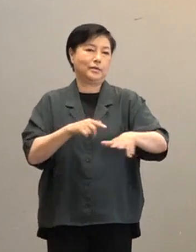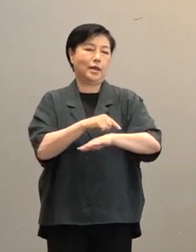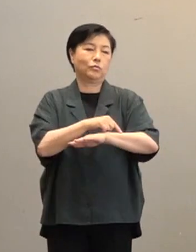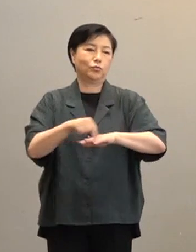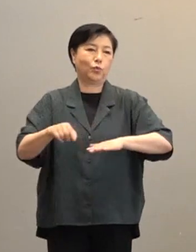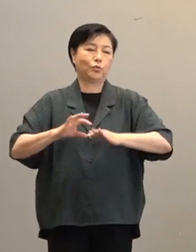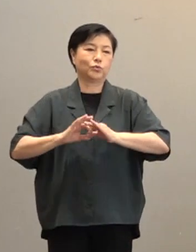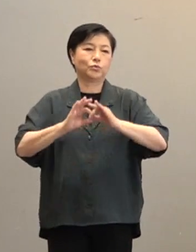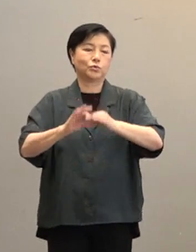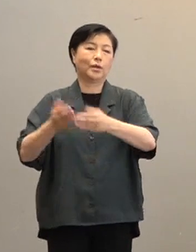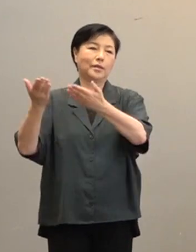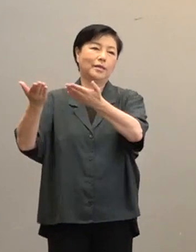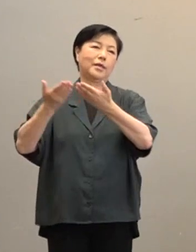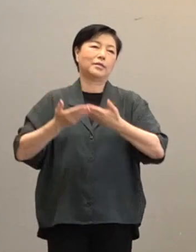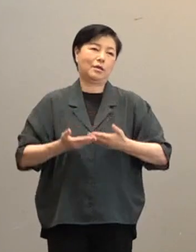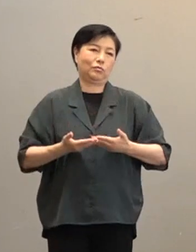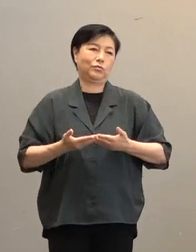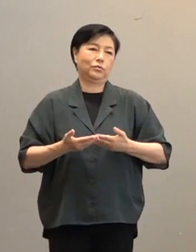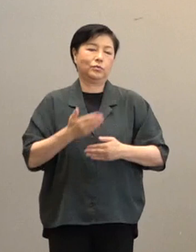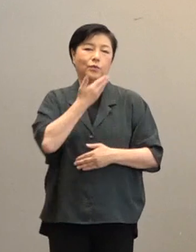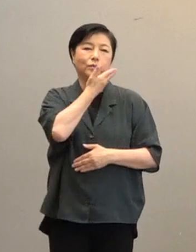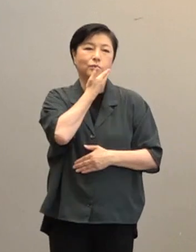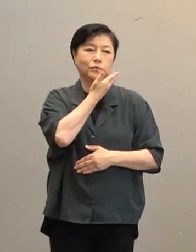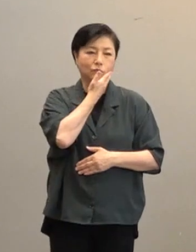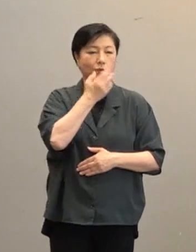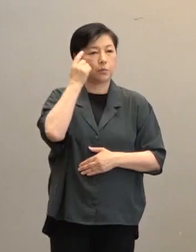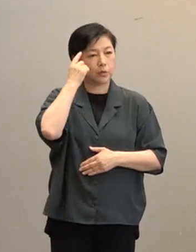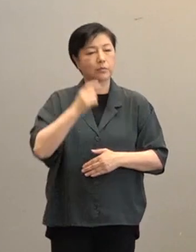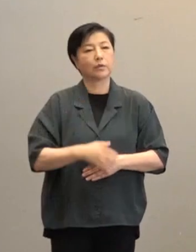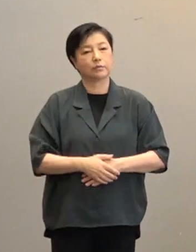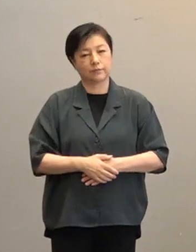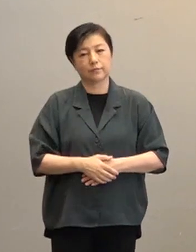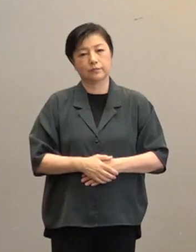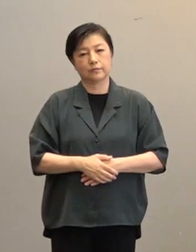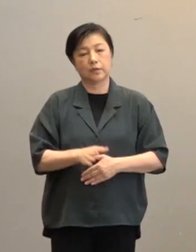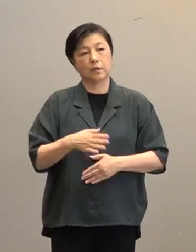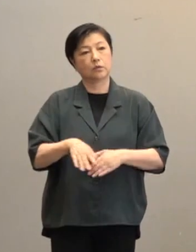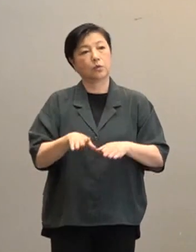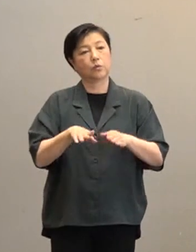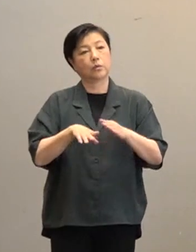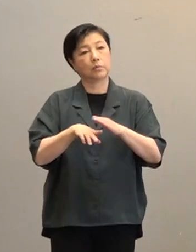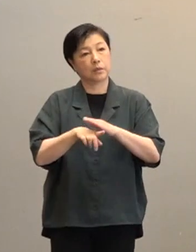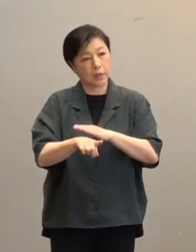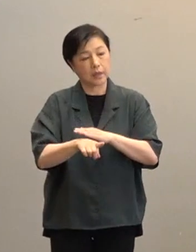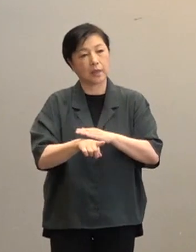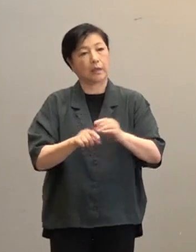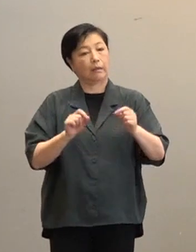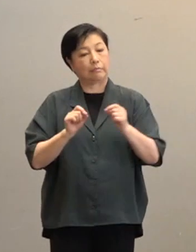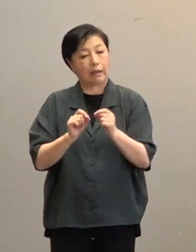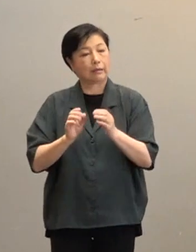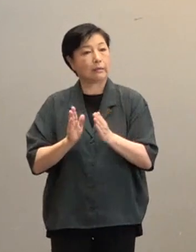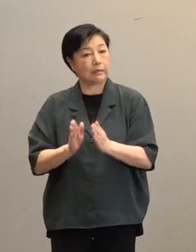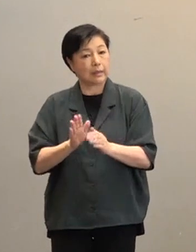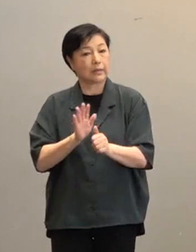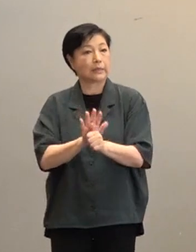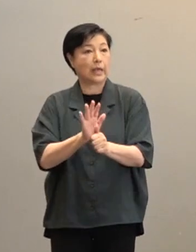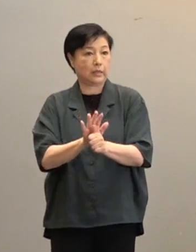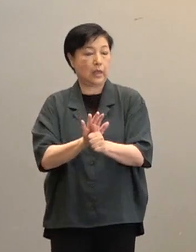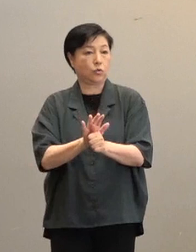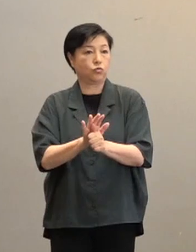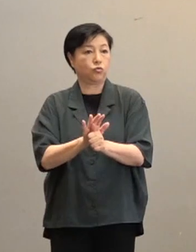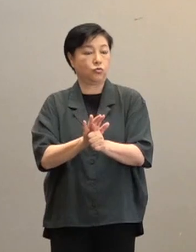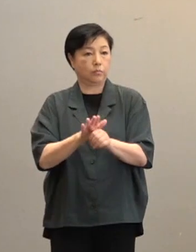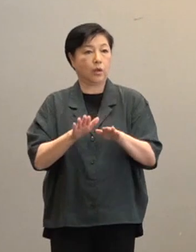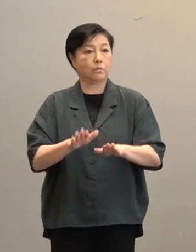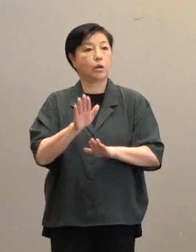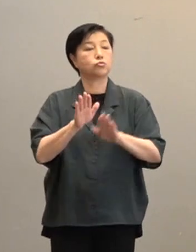けていただくのが重要かというふうに思っていますので、その点短期的なもちろんその支援策、これはこれでもう今の